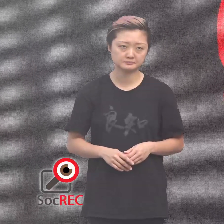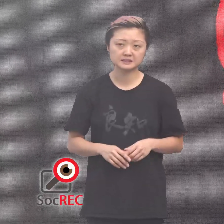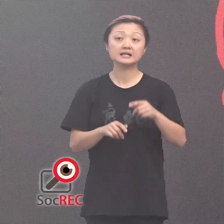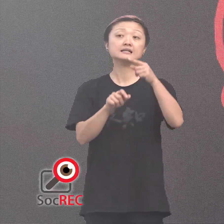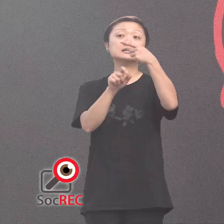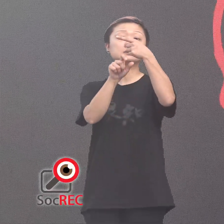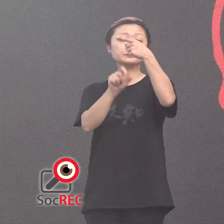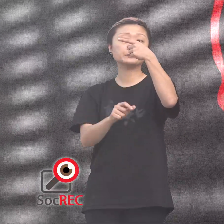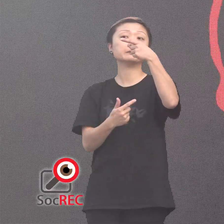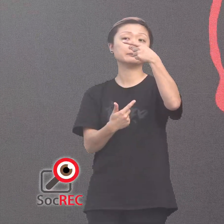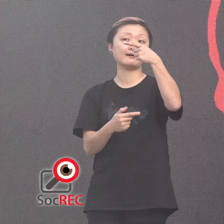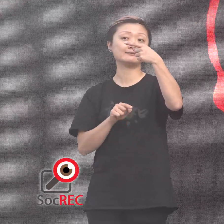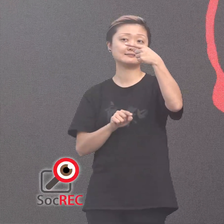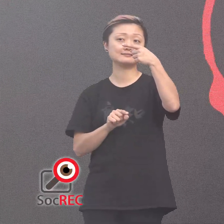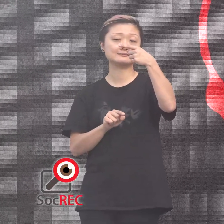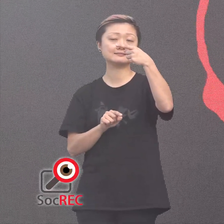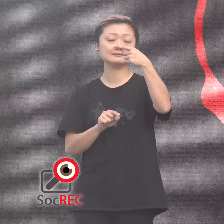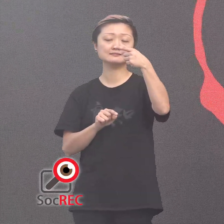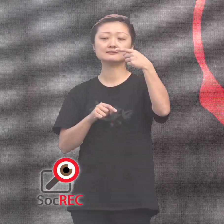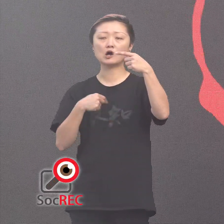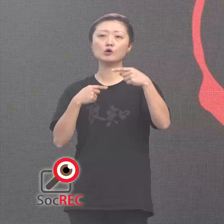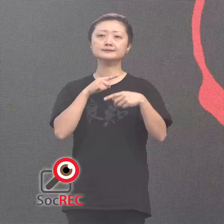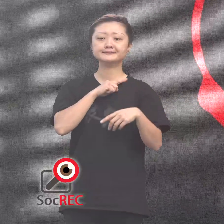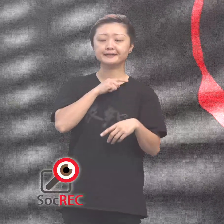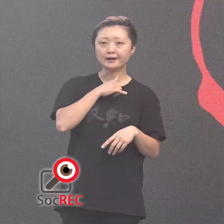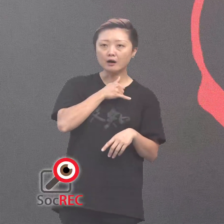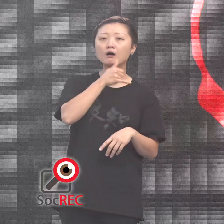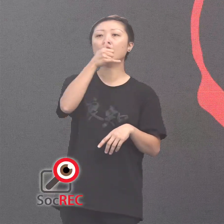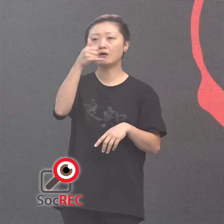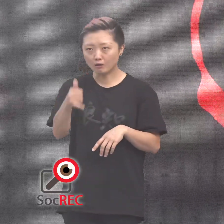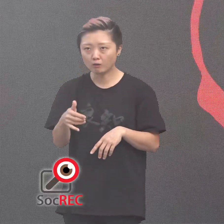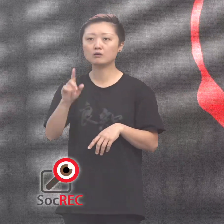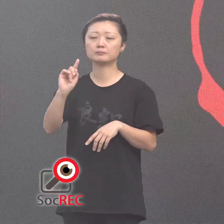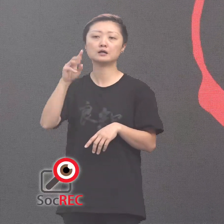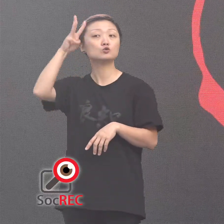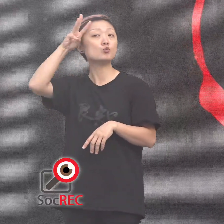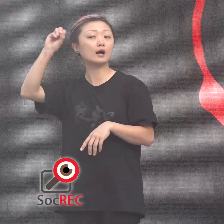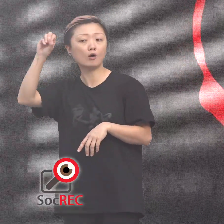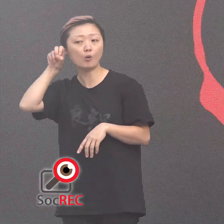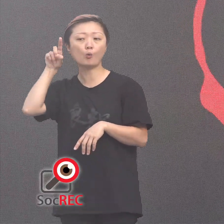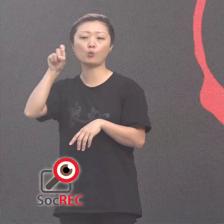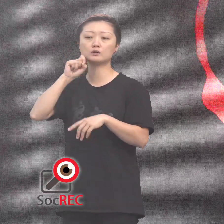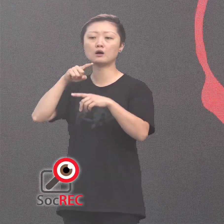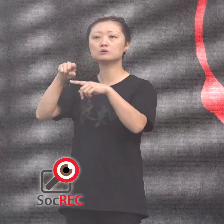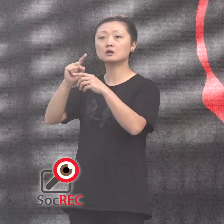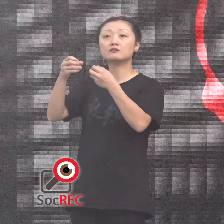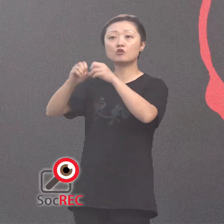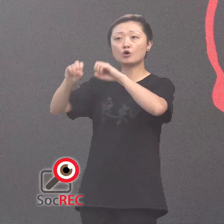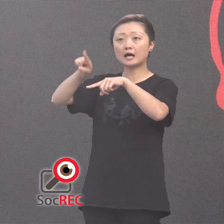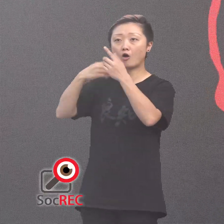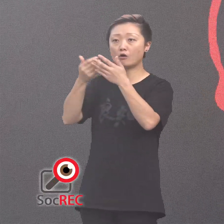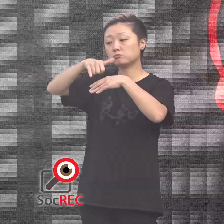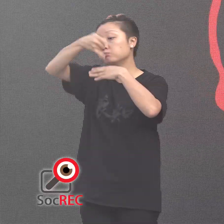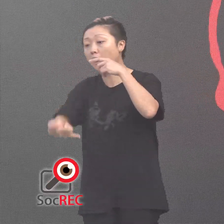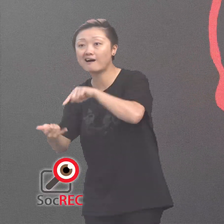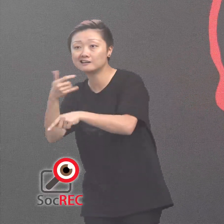1月8号的时候，我去参加了周子乐同学和陈延林同学的纪念会，